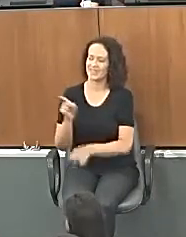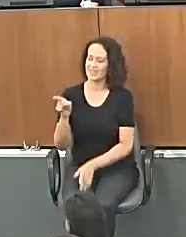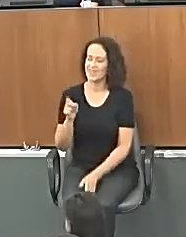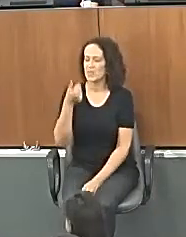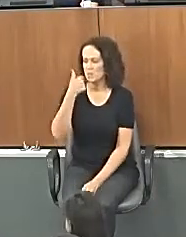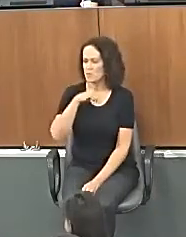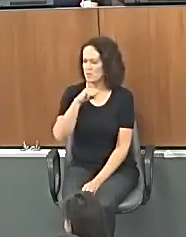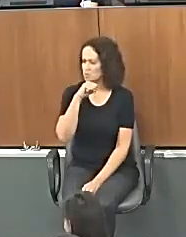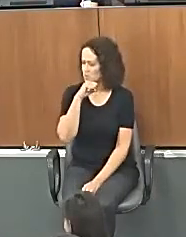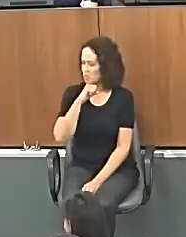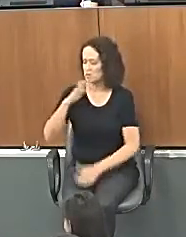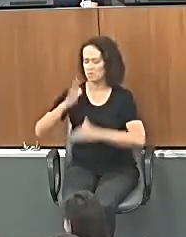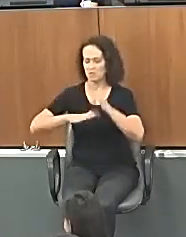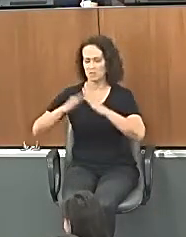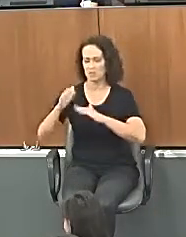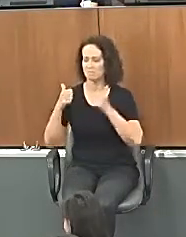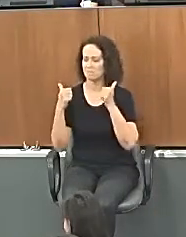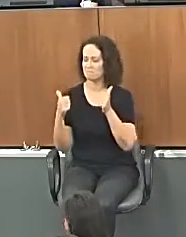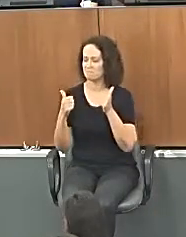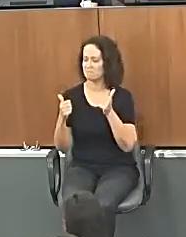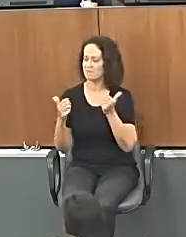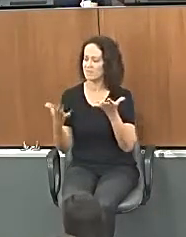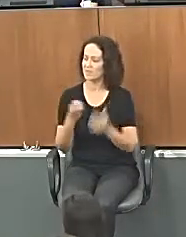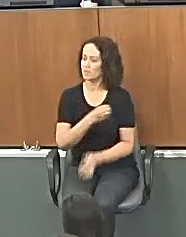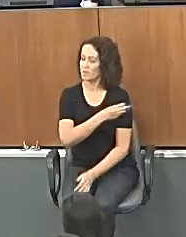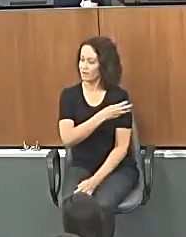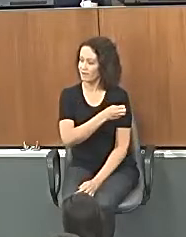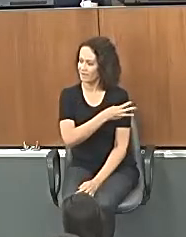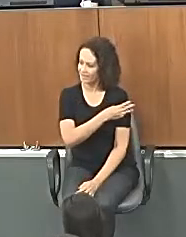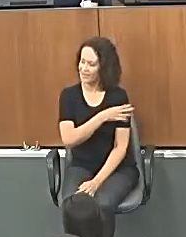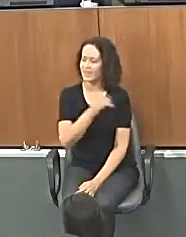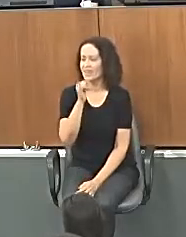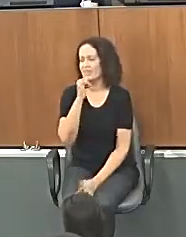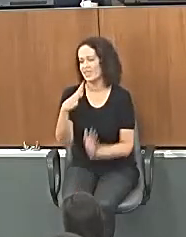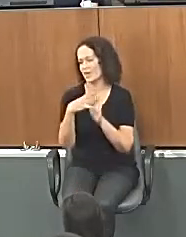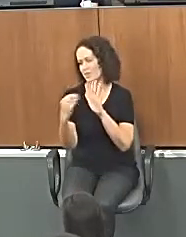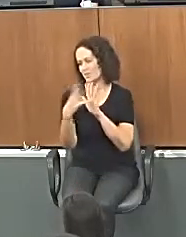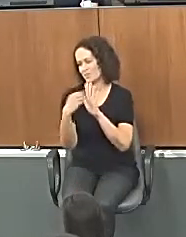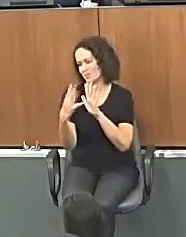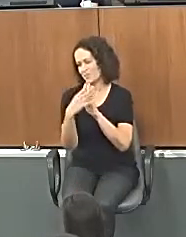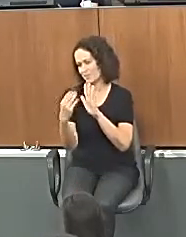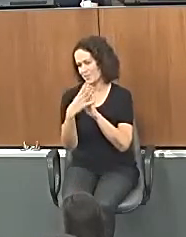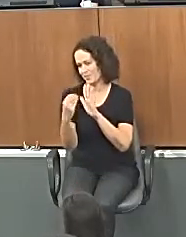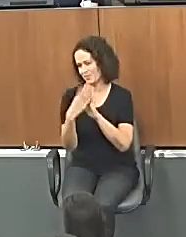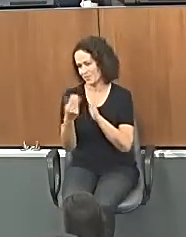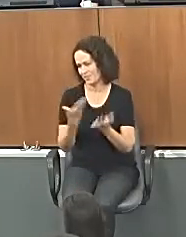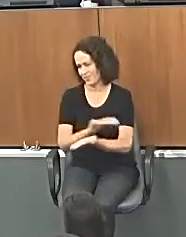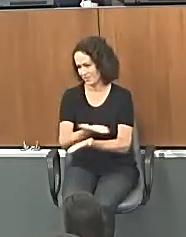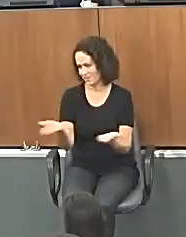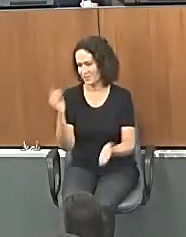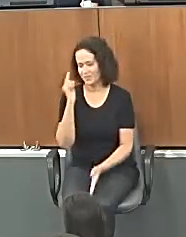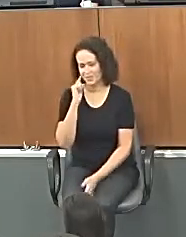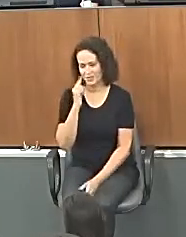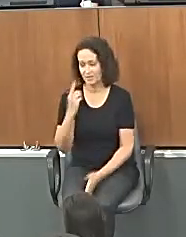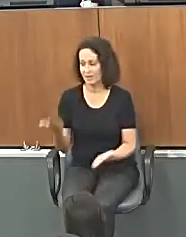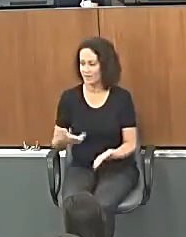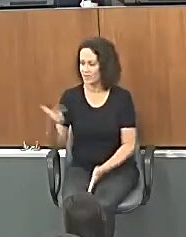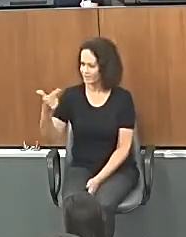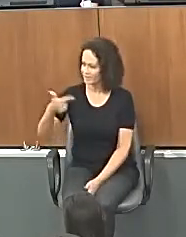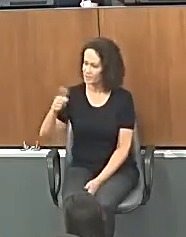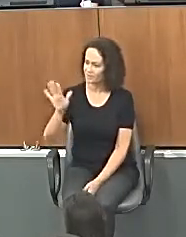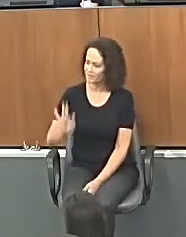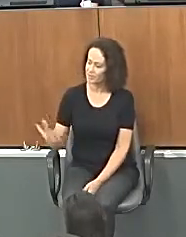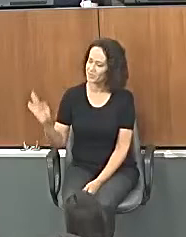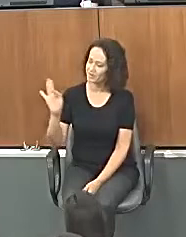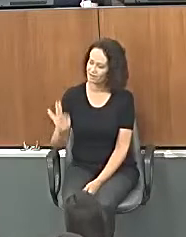então eu queria usar margarida como exemplo todos os surdos né ela então agora está chegando a segunda faculdade dela